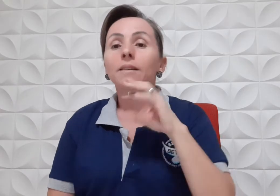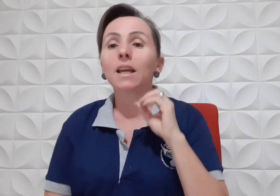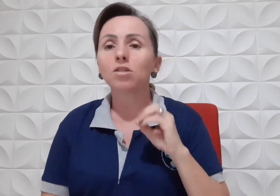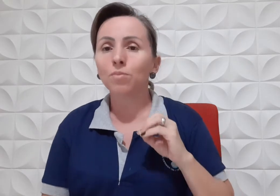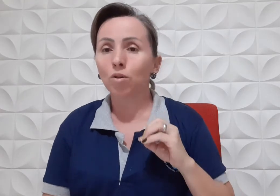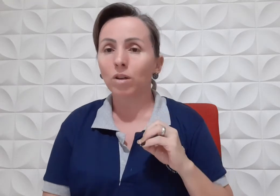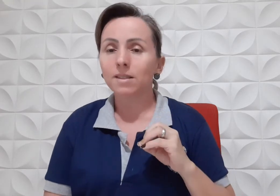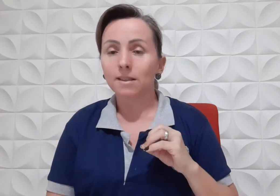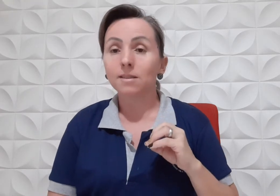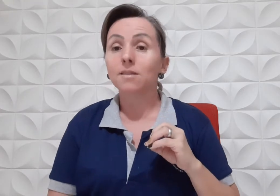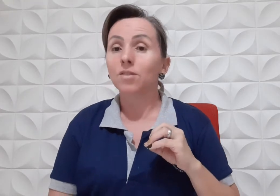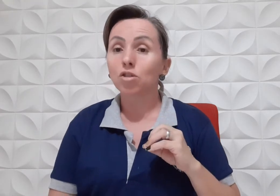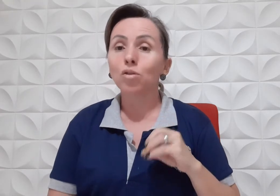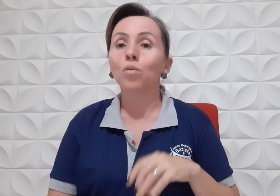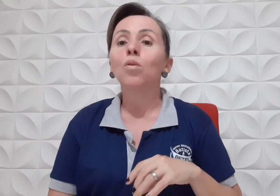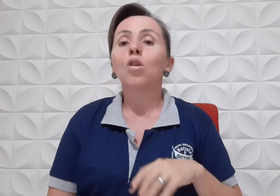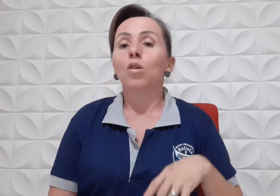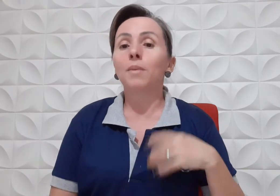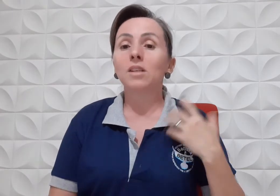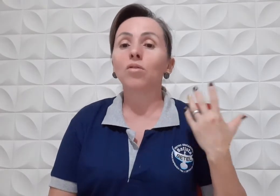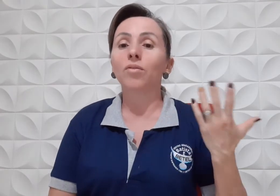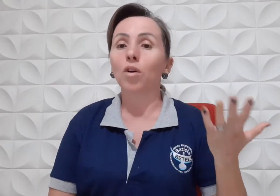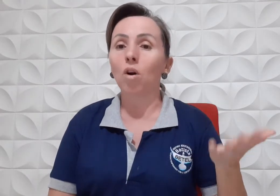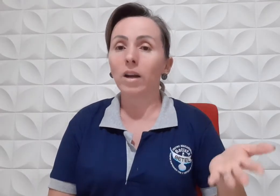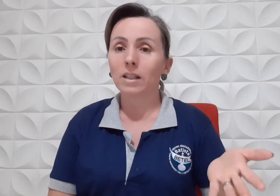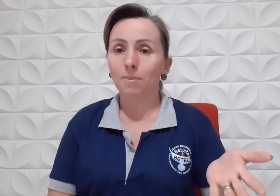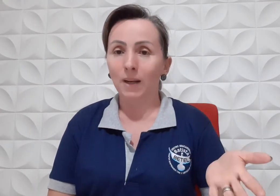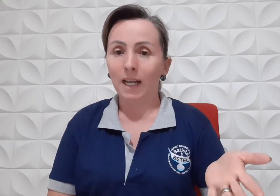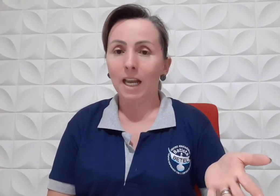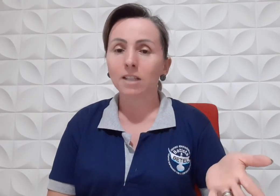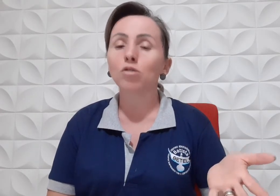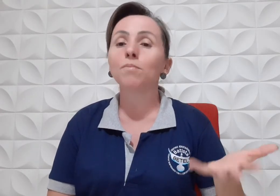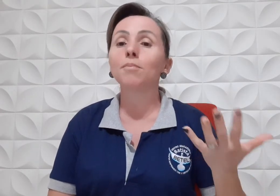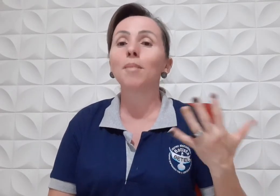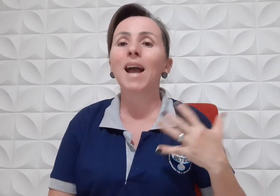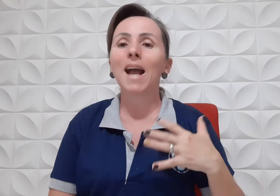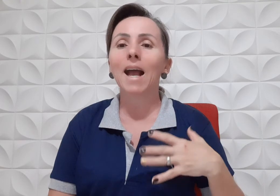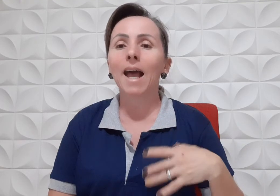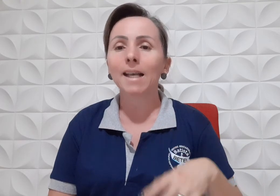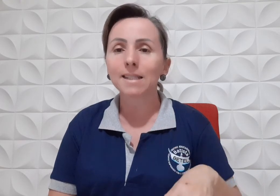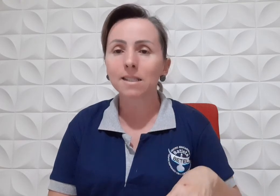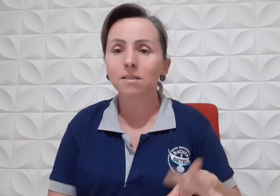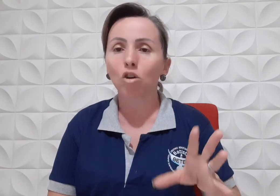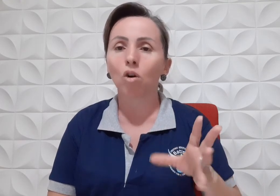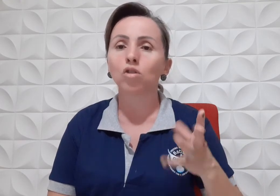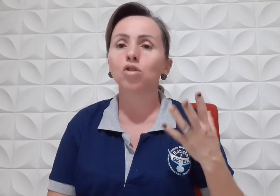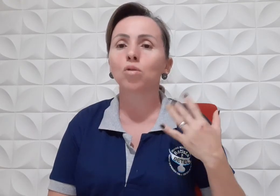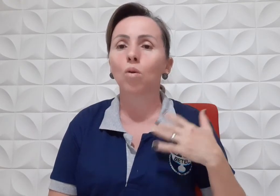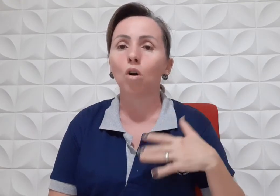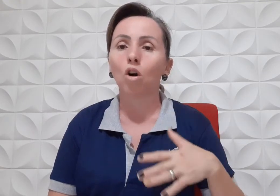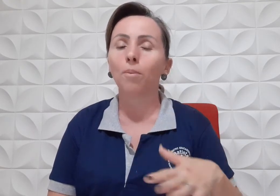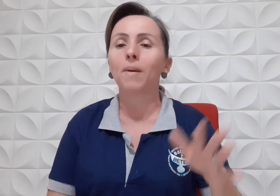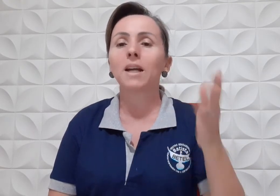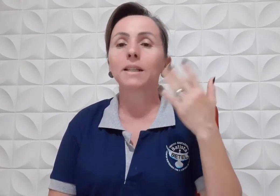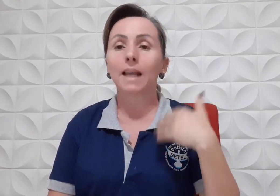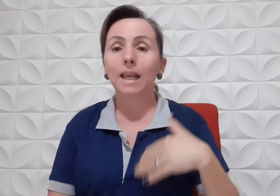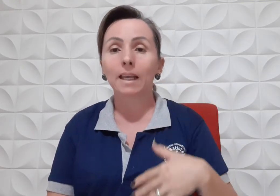Desde 1821, o México ficou independente, mas continuou perdendo